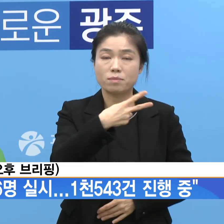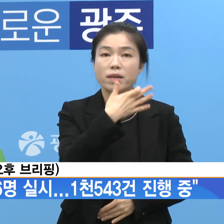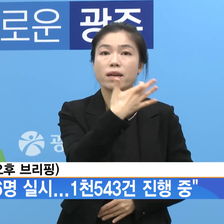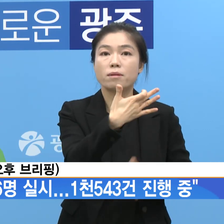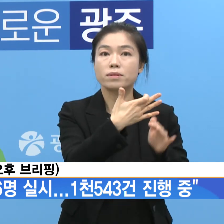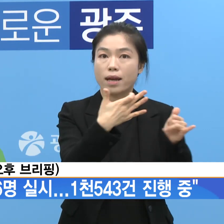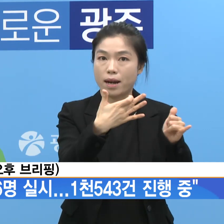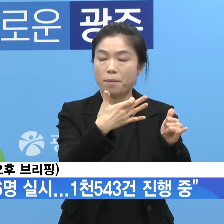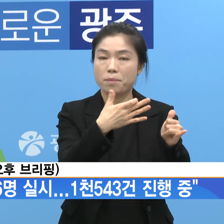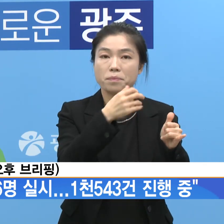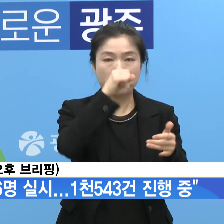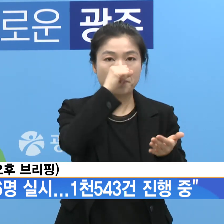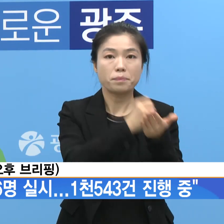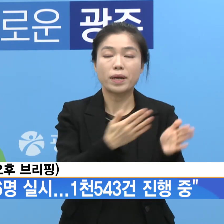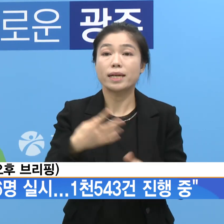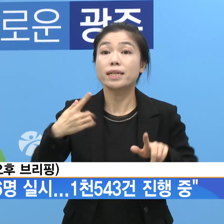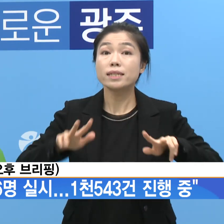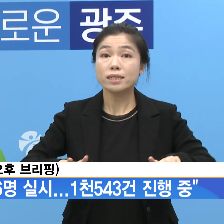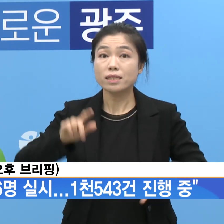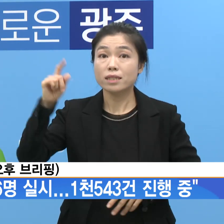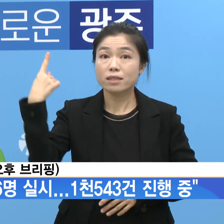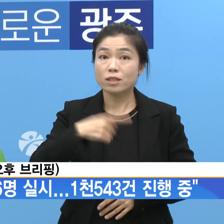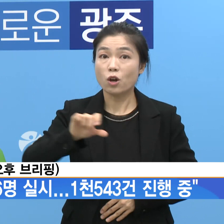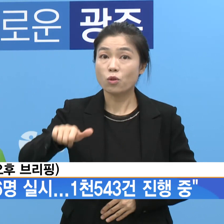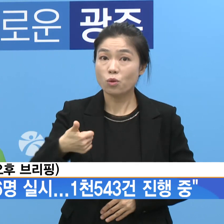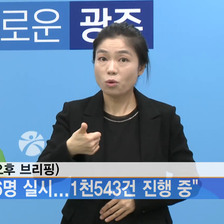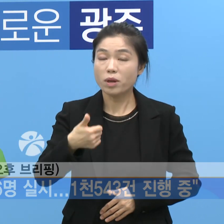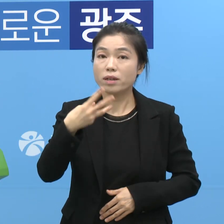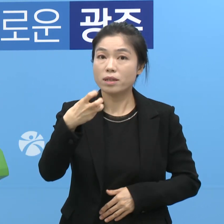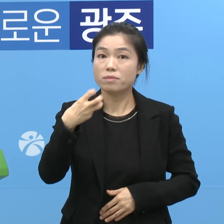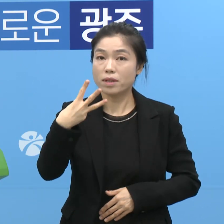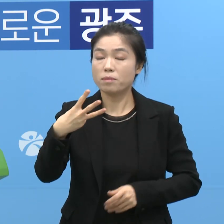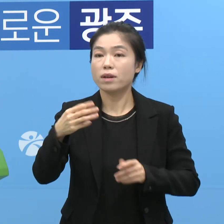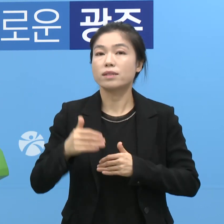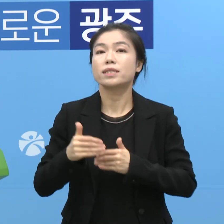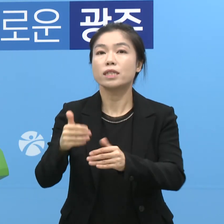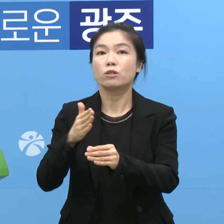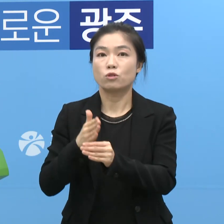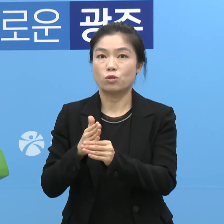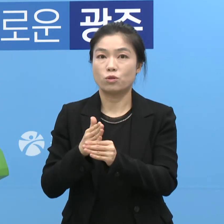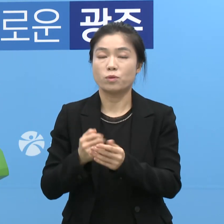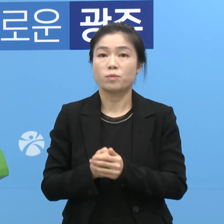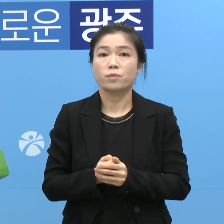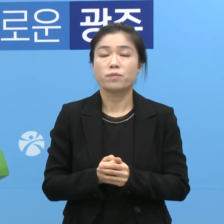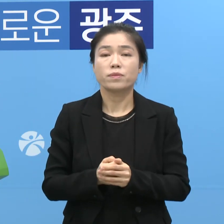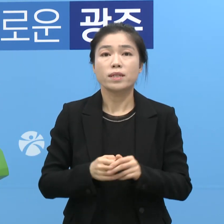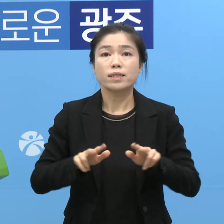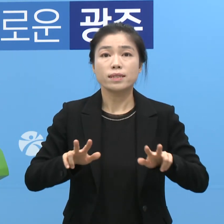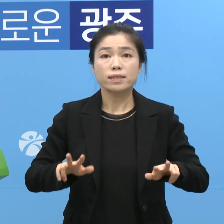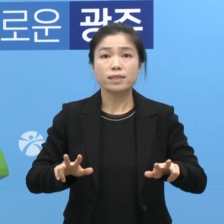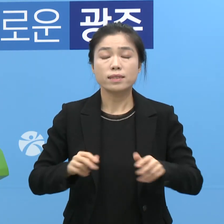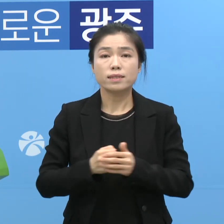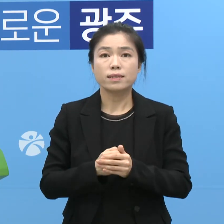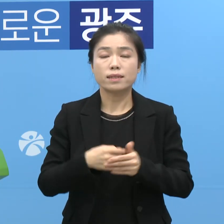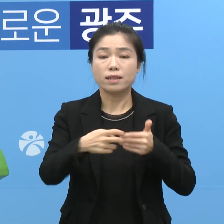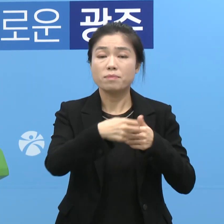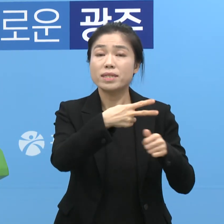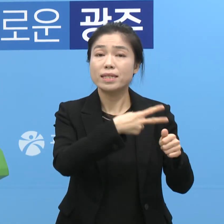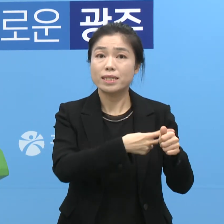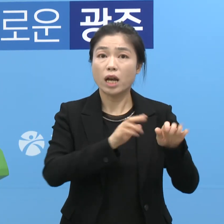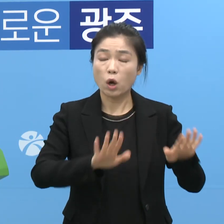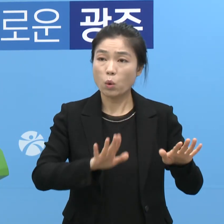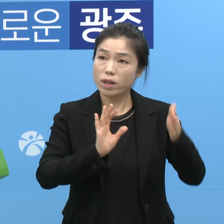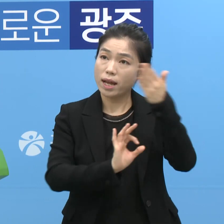명확치 됐습니다 현재 1543 건 진행중입니다 저희들 지금 현재 이제 우사 들